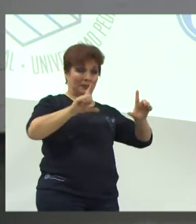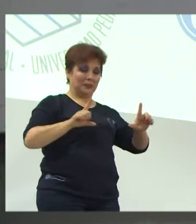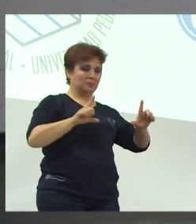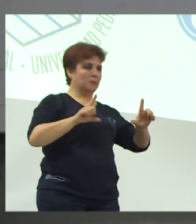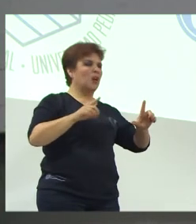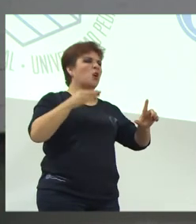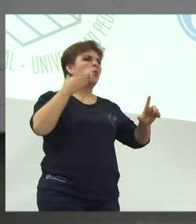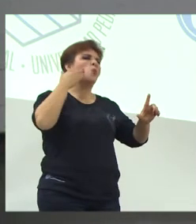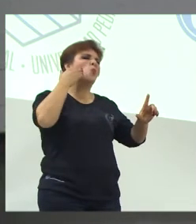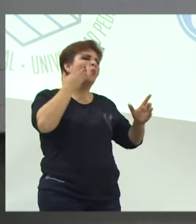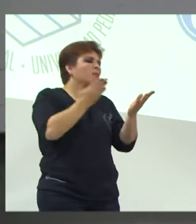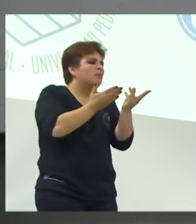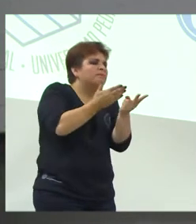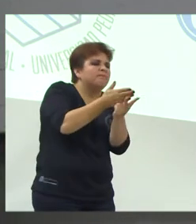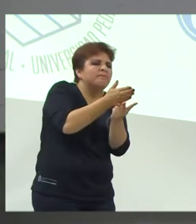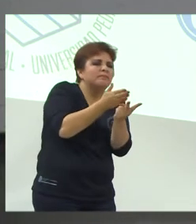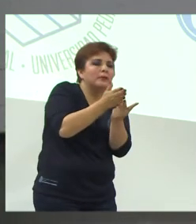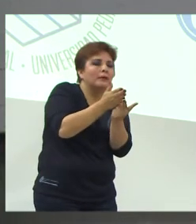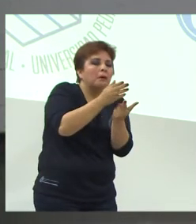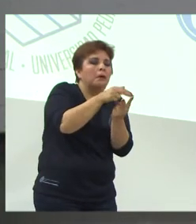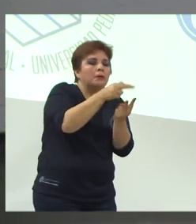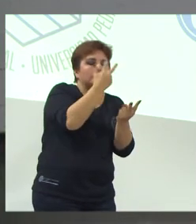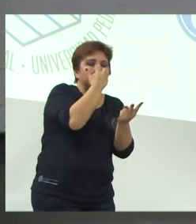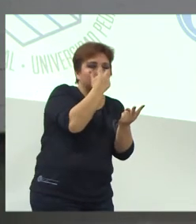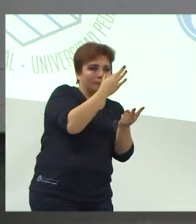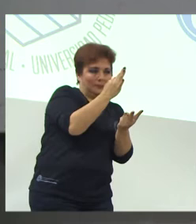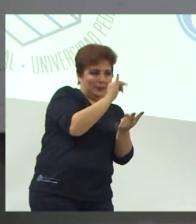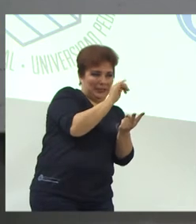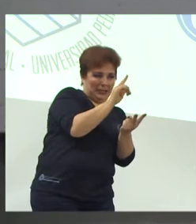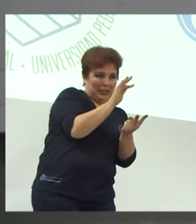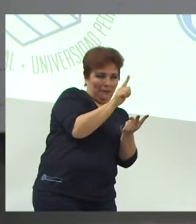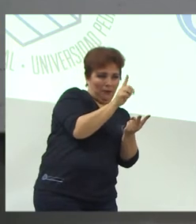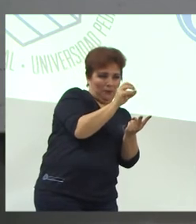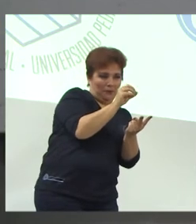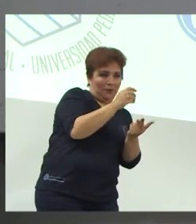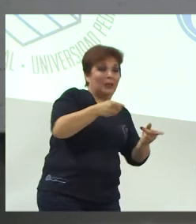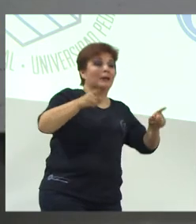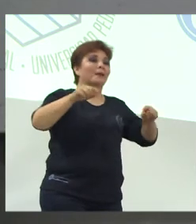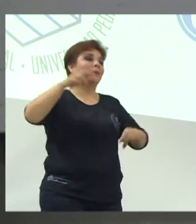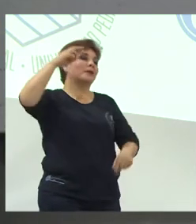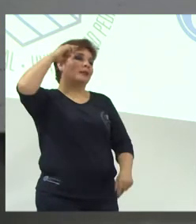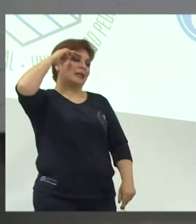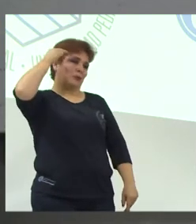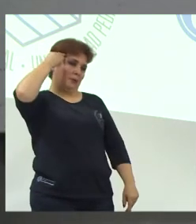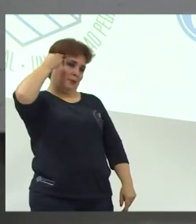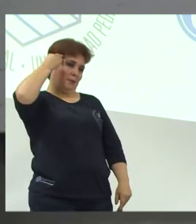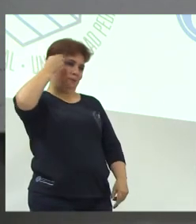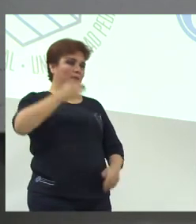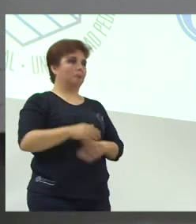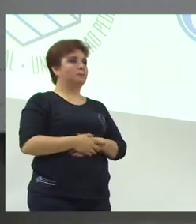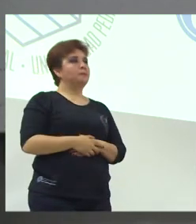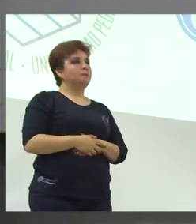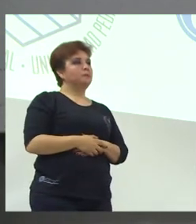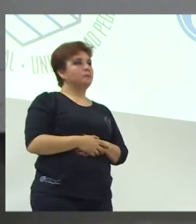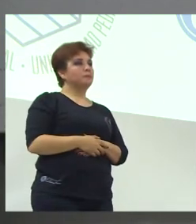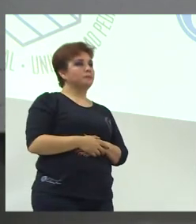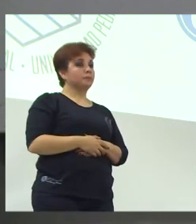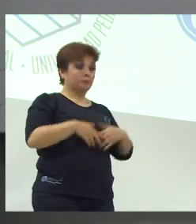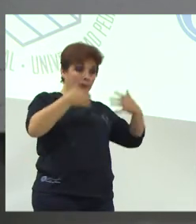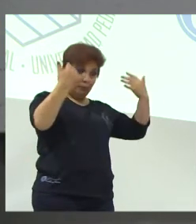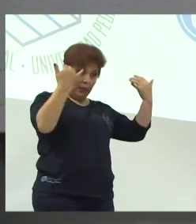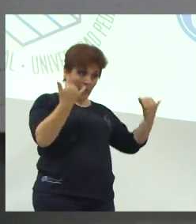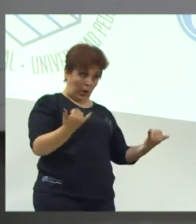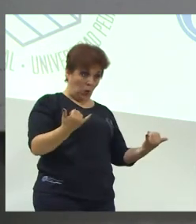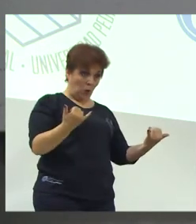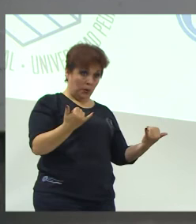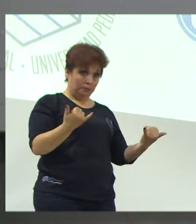y retardo en el desarrollo 1981 en la actualidad la